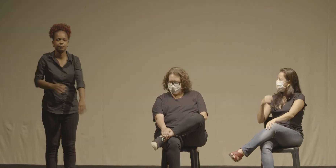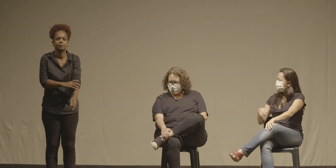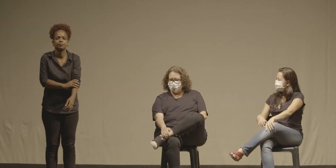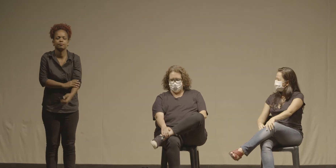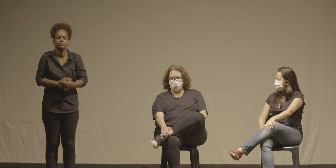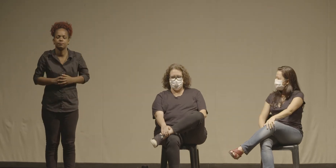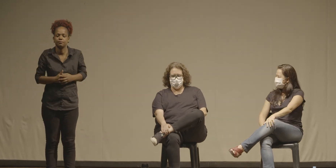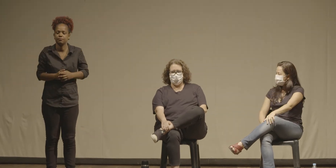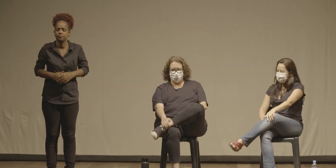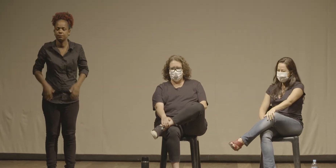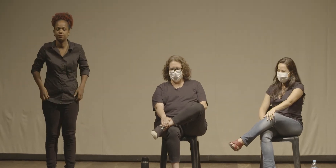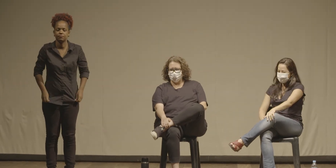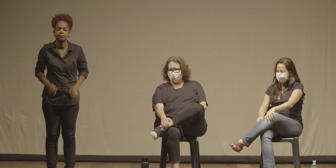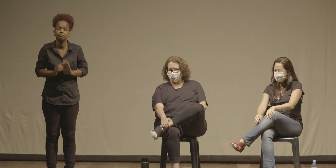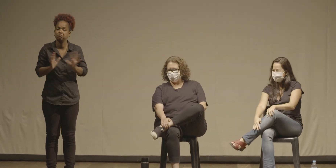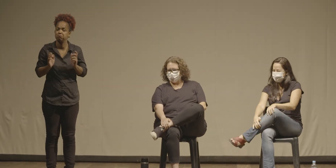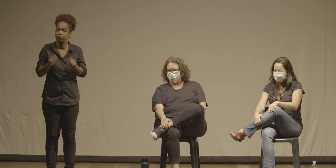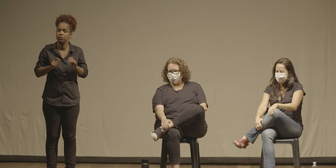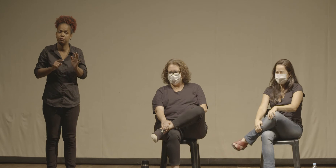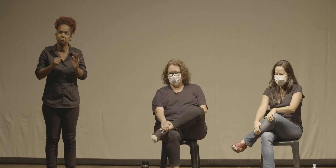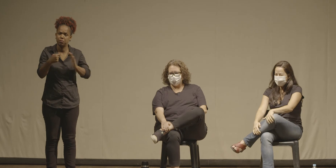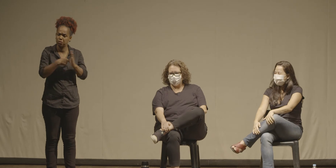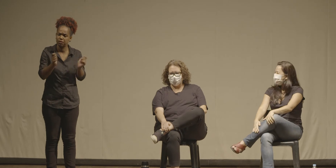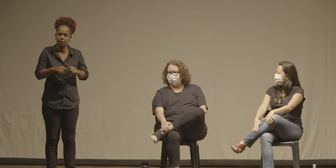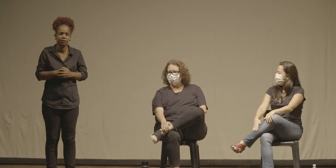Fique à vontade. Quer fazer mais alguma pergunta?